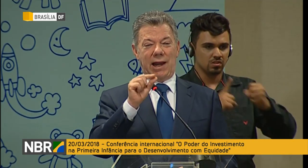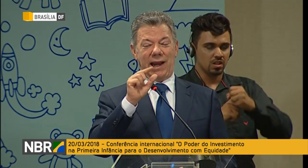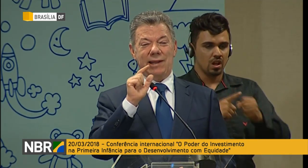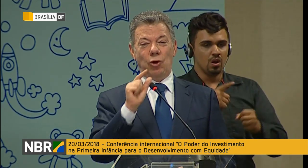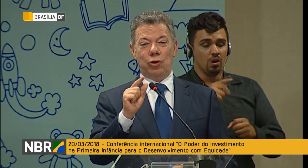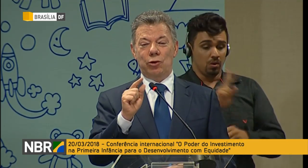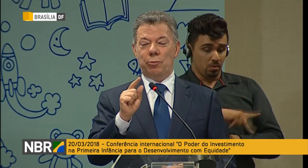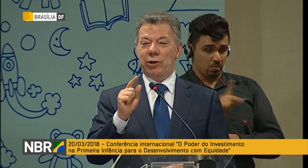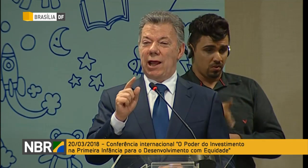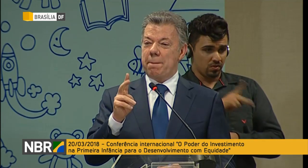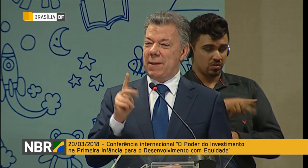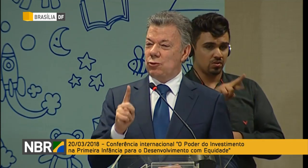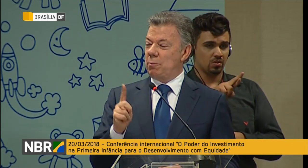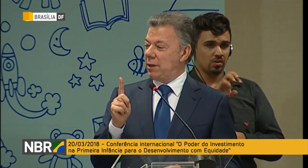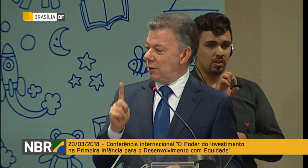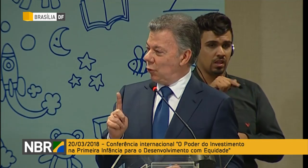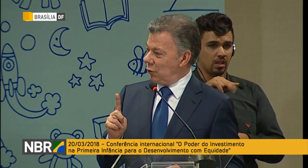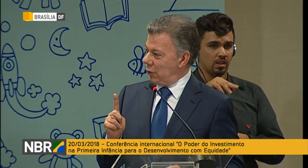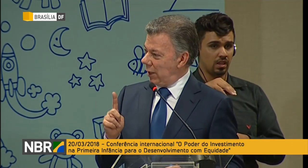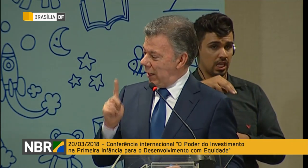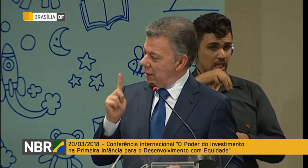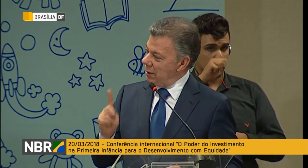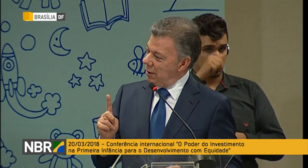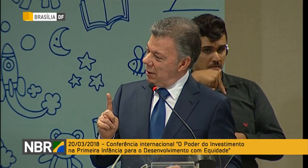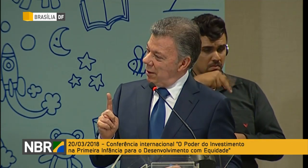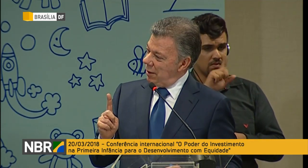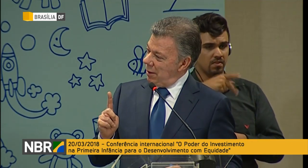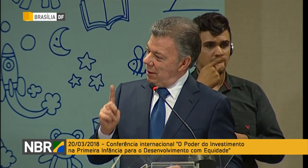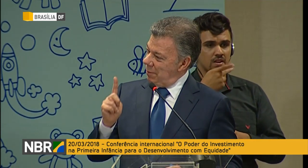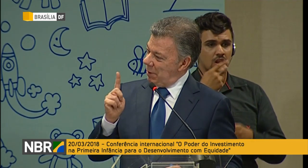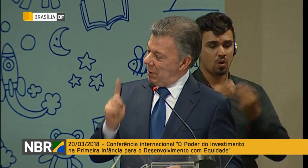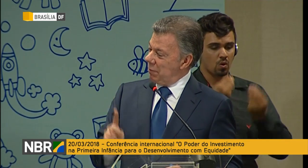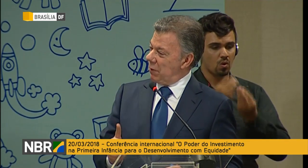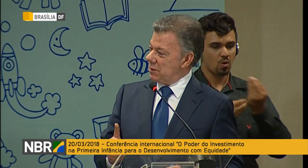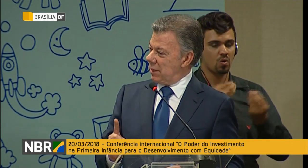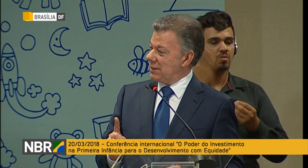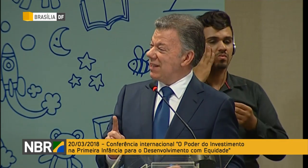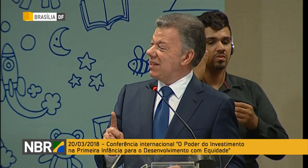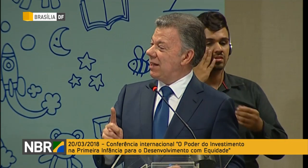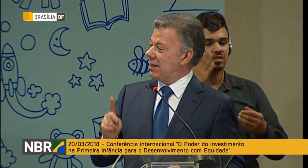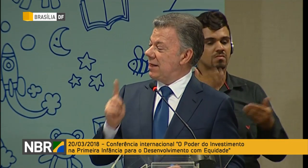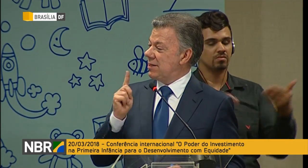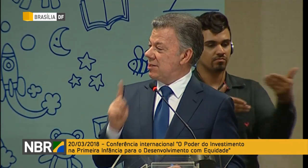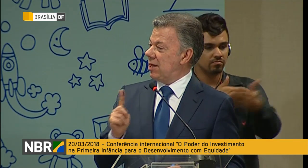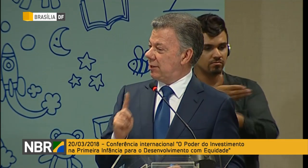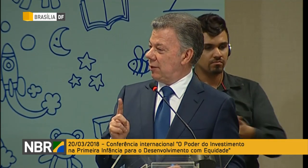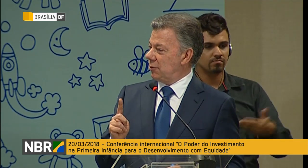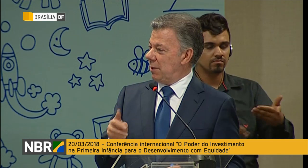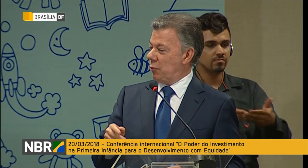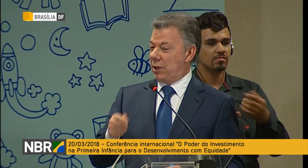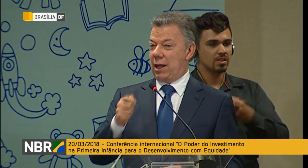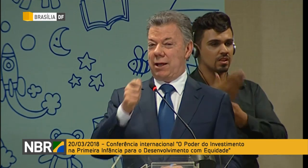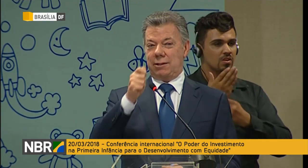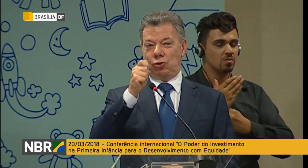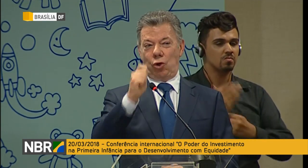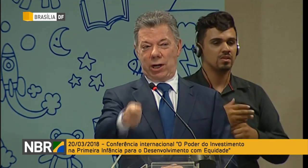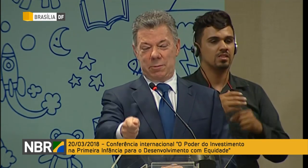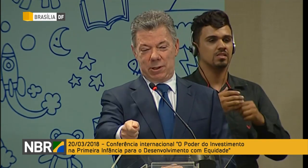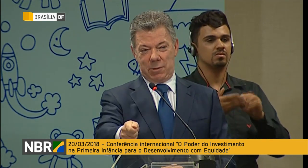me dizia que o retorno por cada valor invertido, cada real invertido, o peso invertido da